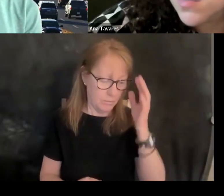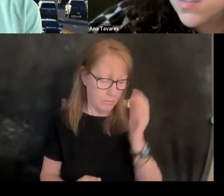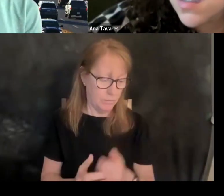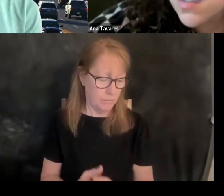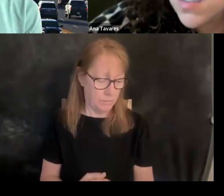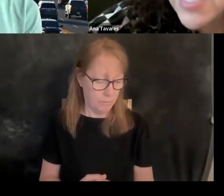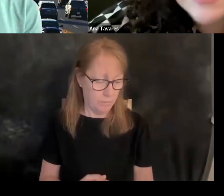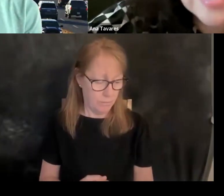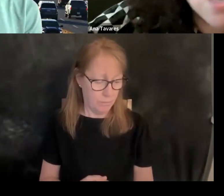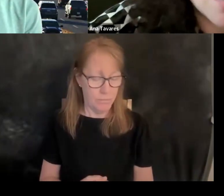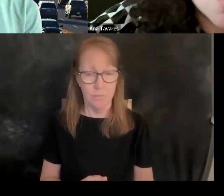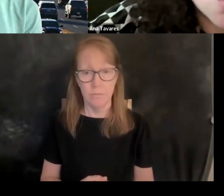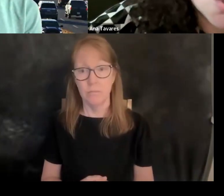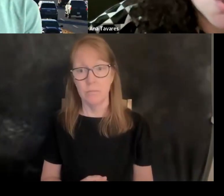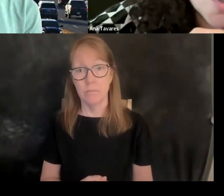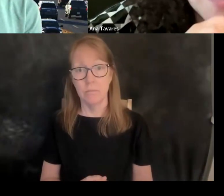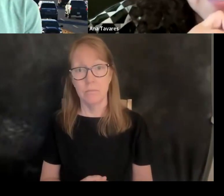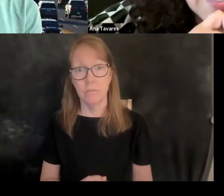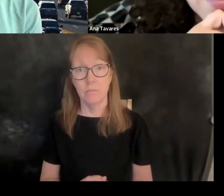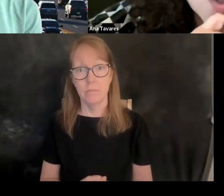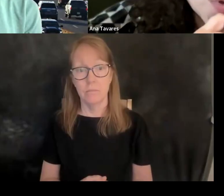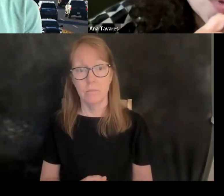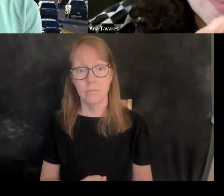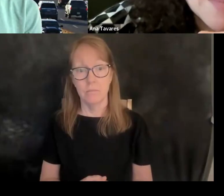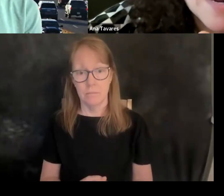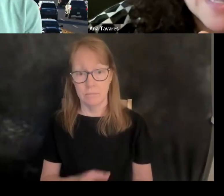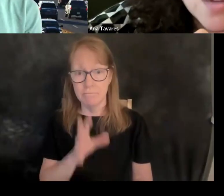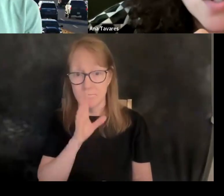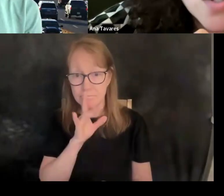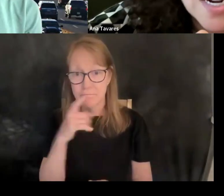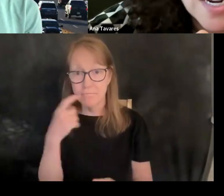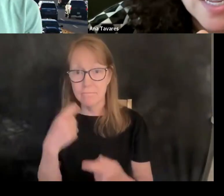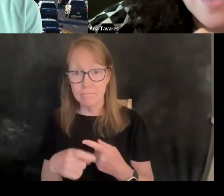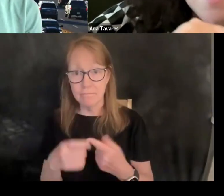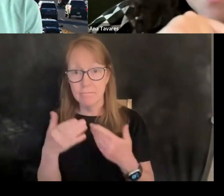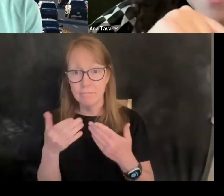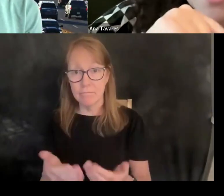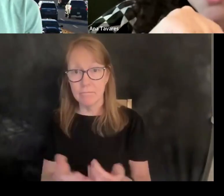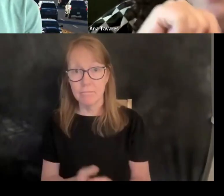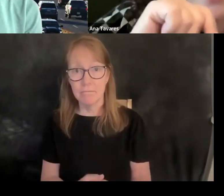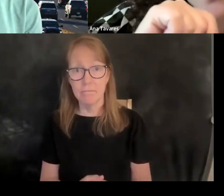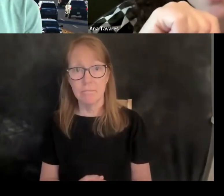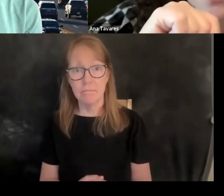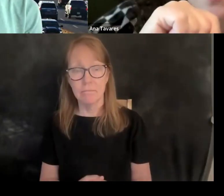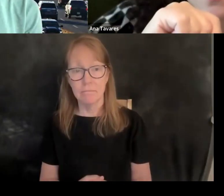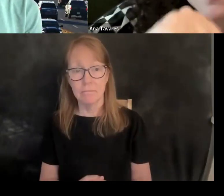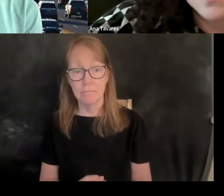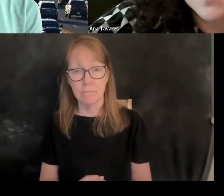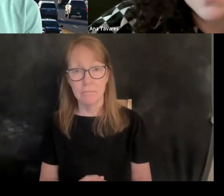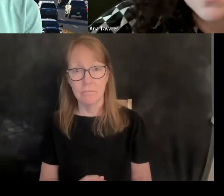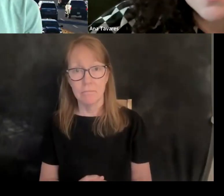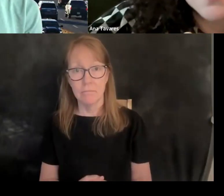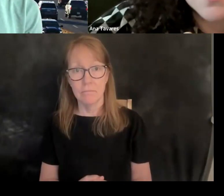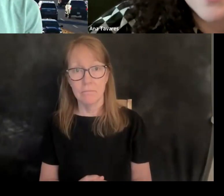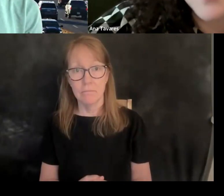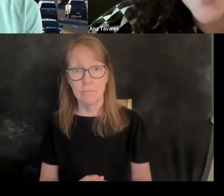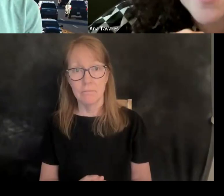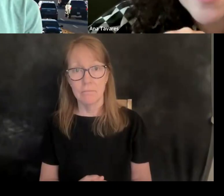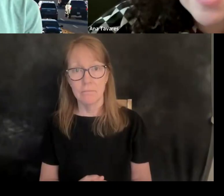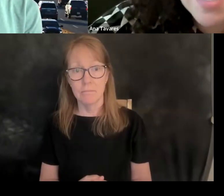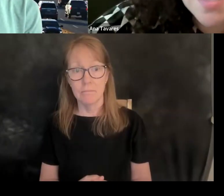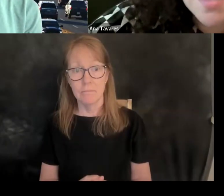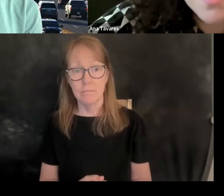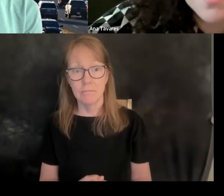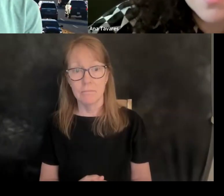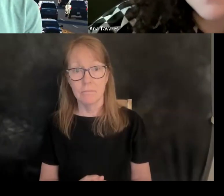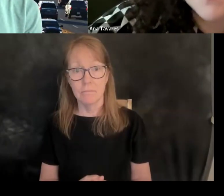¿Sí me escuchan? Sí, ahora le escucho, pero me tiene que dar oportunidad para traducirle. Sí, Yo le ¿dónde debo dirigirme Ahora